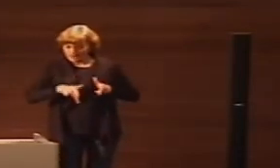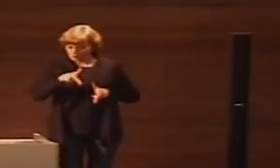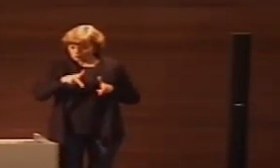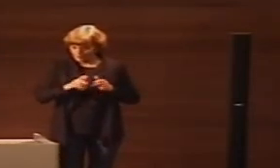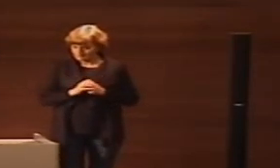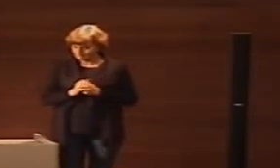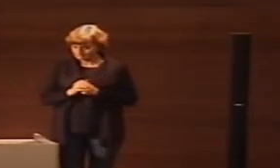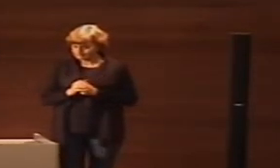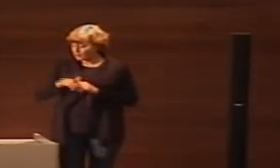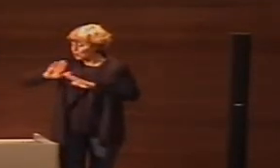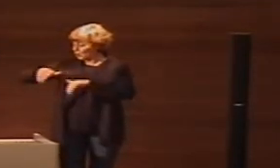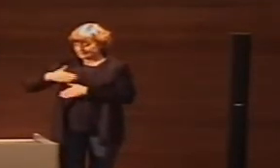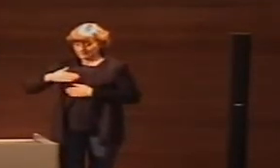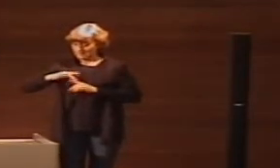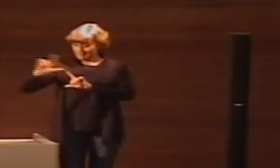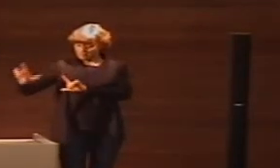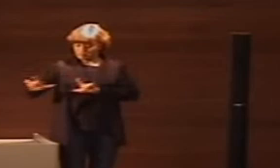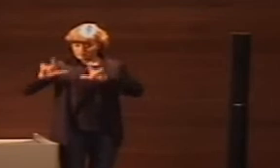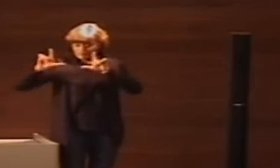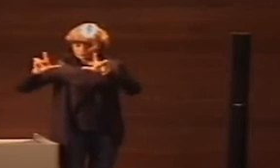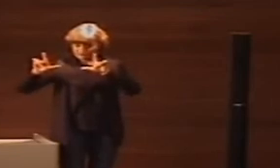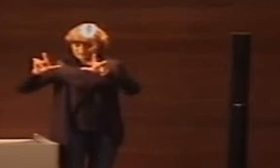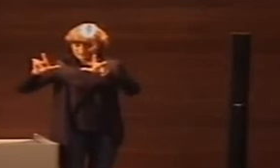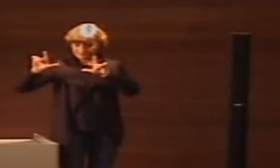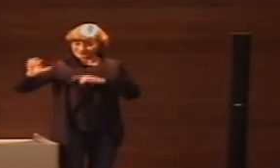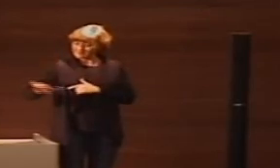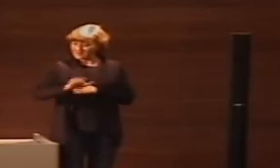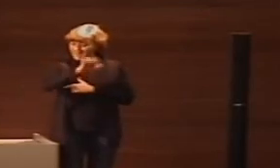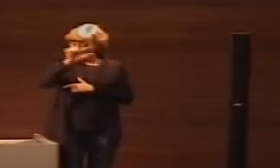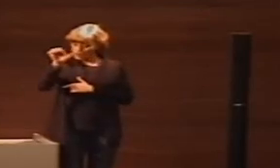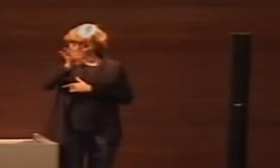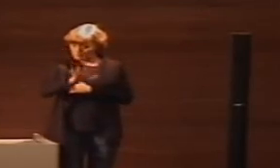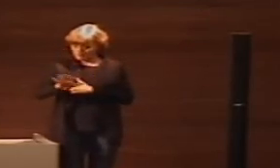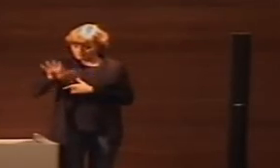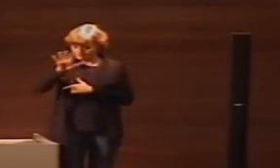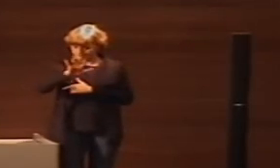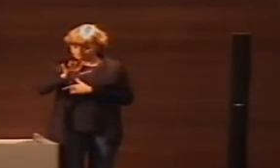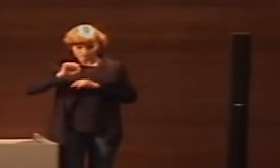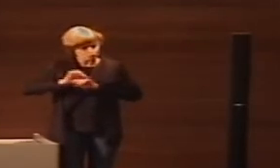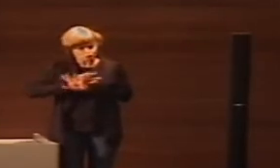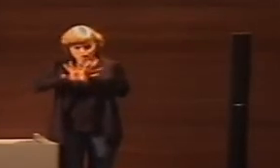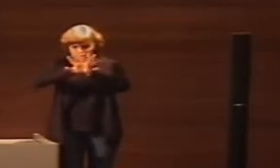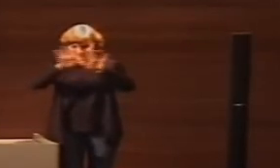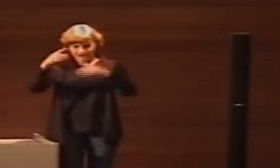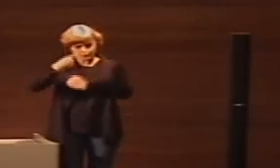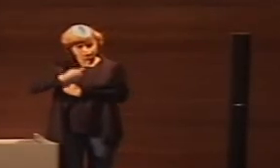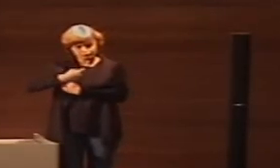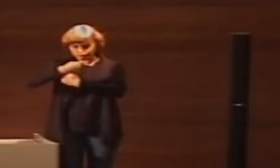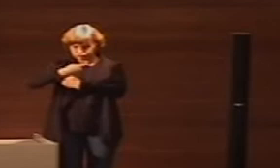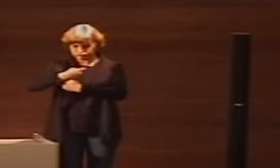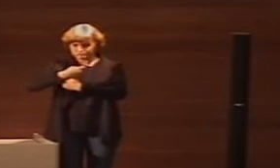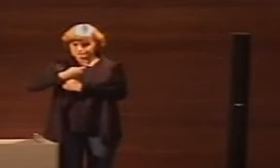Mi última diapositiva. El marco europeo es claro y apunta hacia